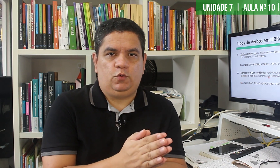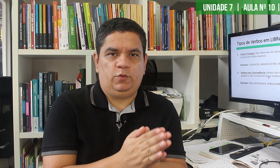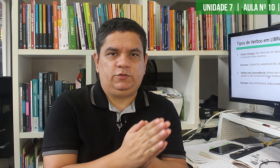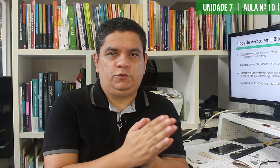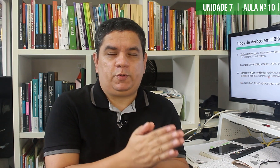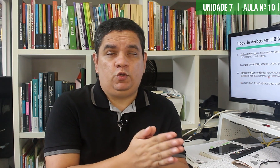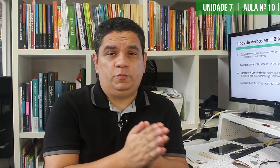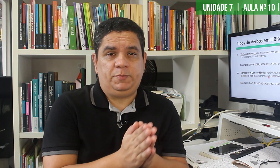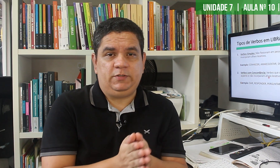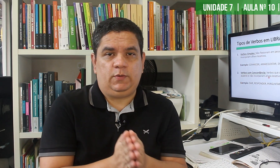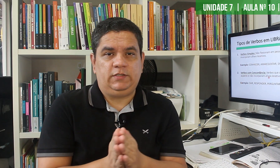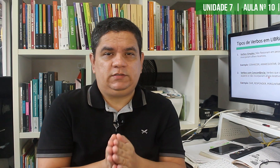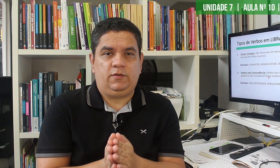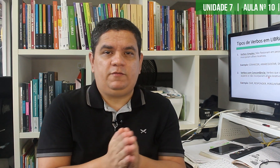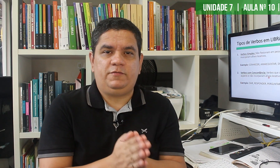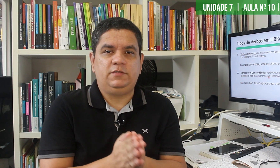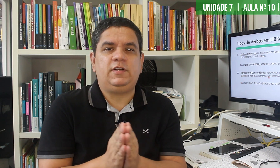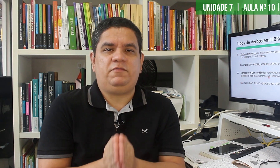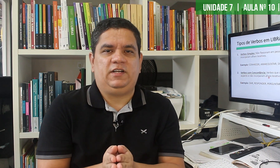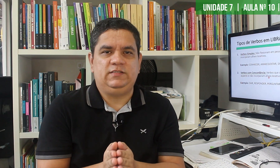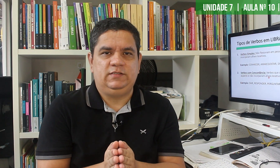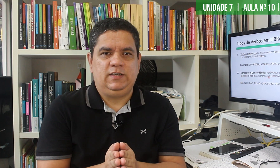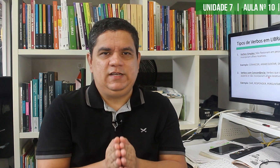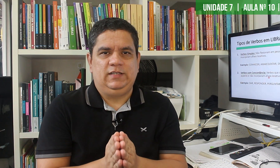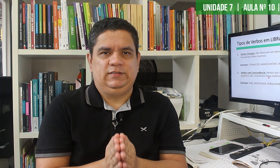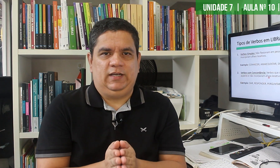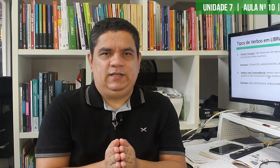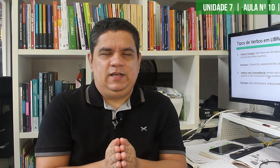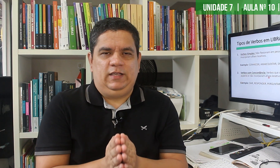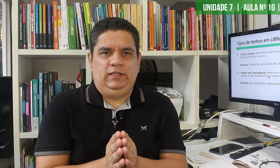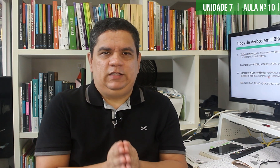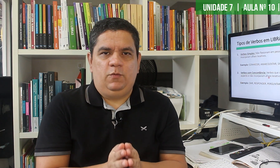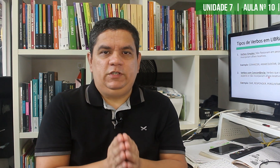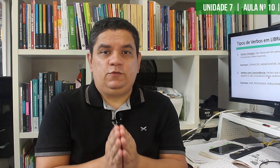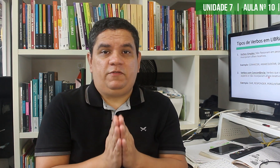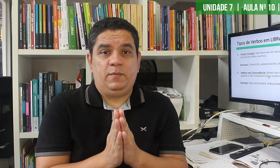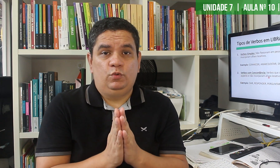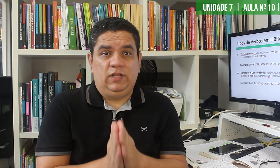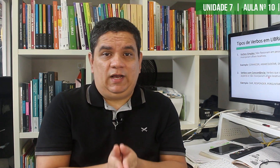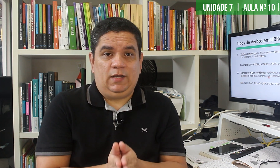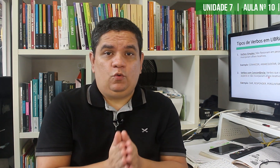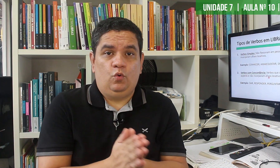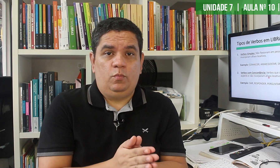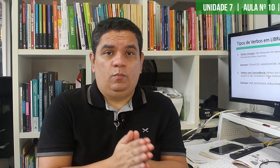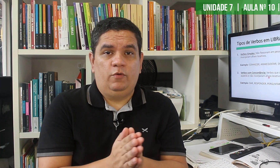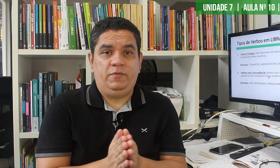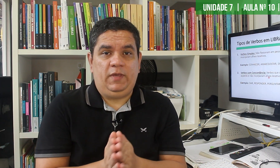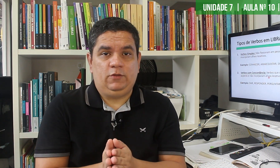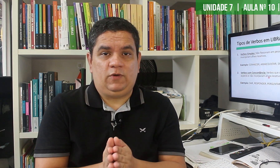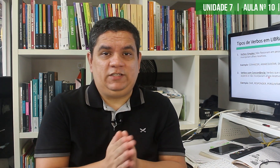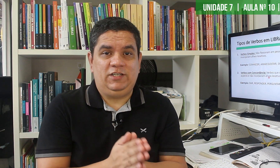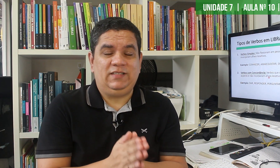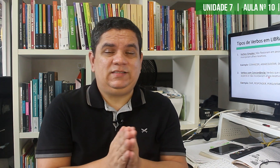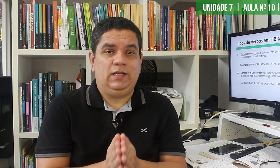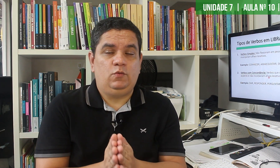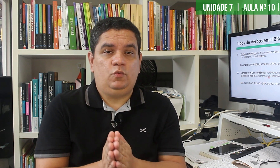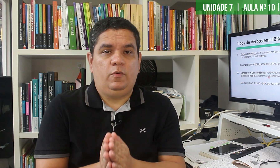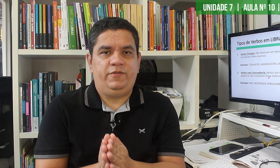pessoas, dos pronomes pessoais que estão envolvidos na frase, tá? Então, isso vai mudar o movimento, a direção do